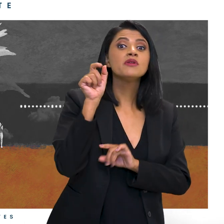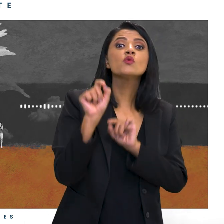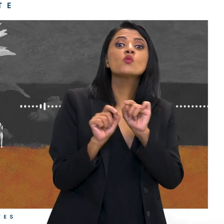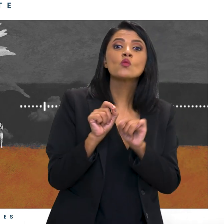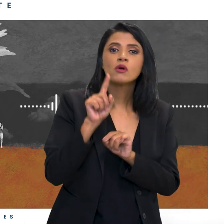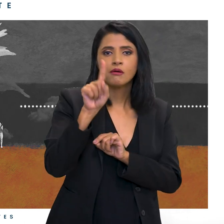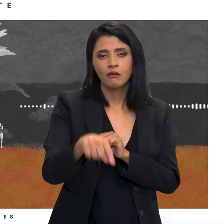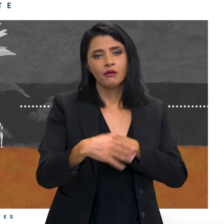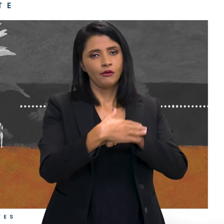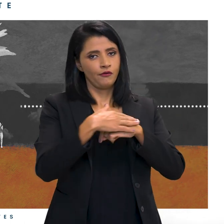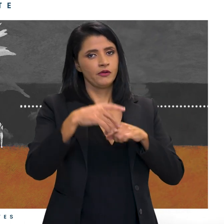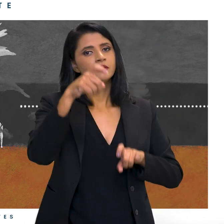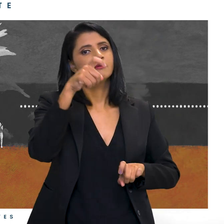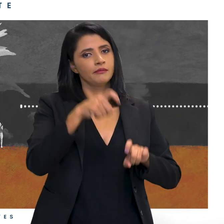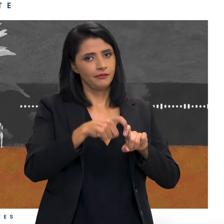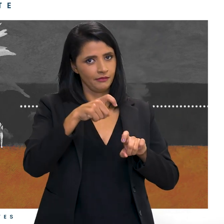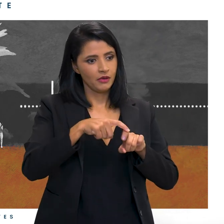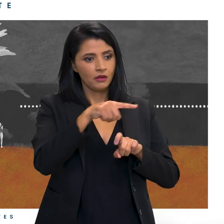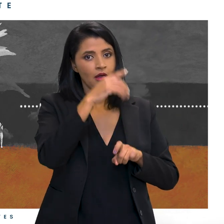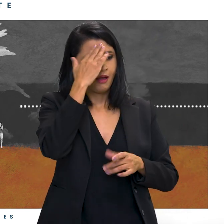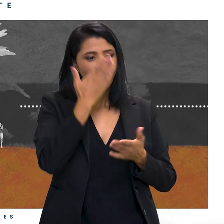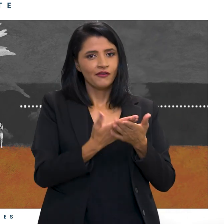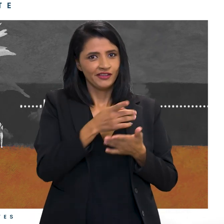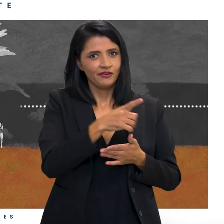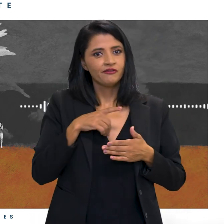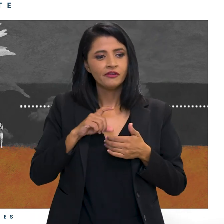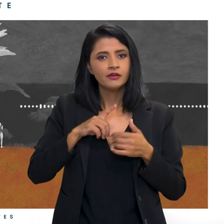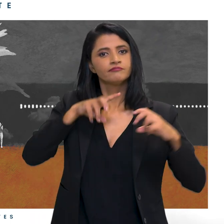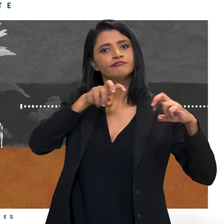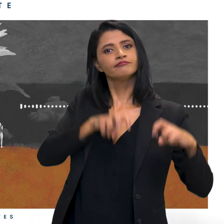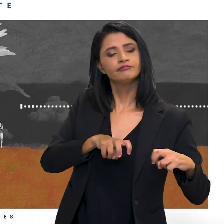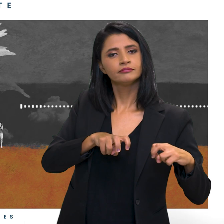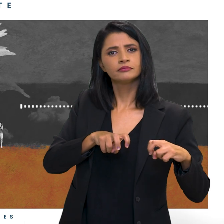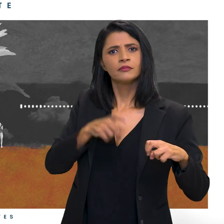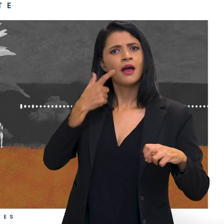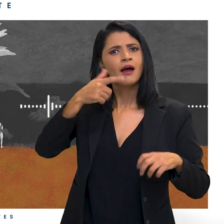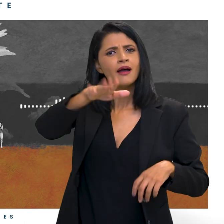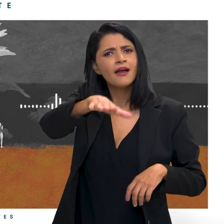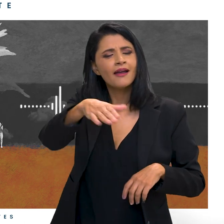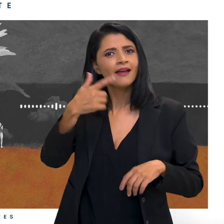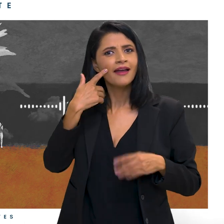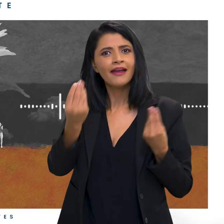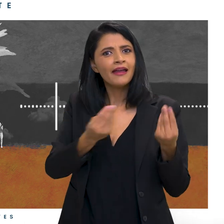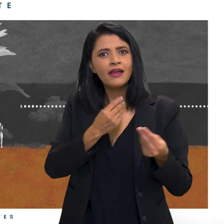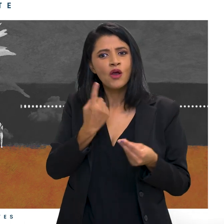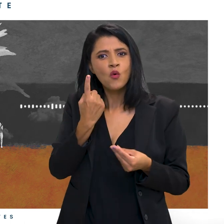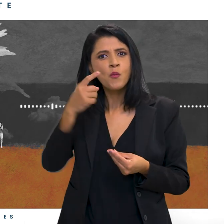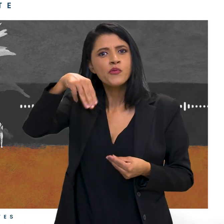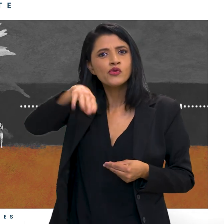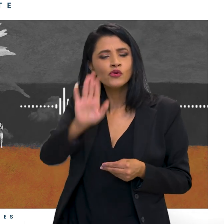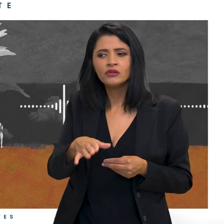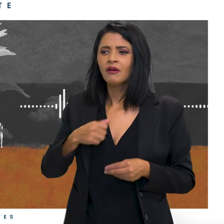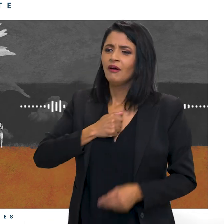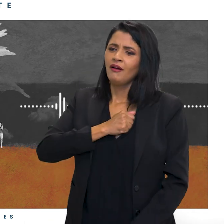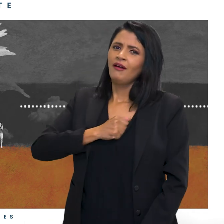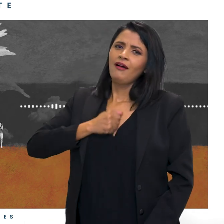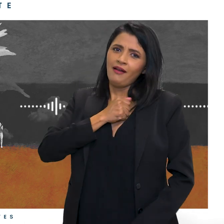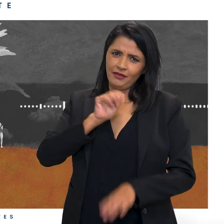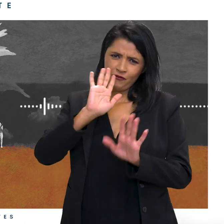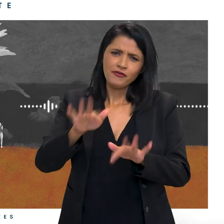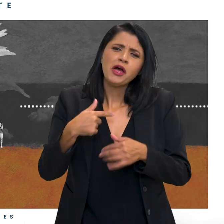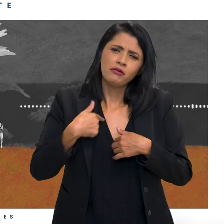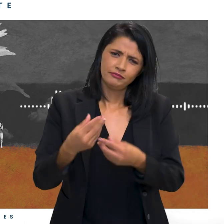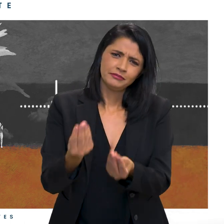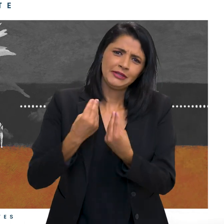relatados, o primeiro passo é conversar com um médico de confiança. Gente, peraí. Não passou nem um minuto e já estamos